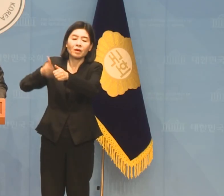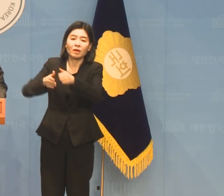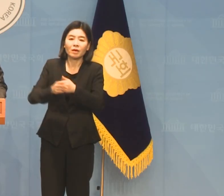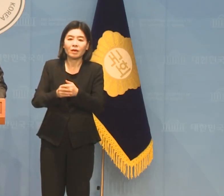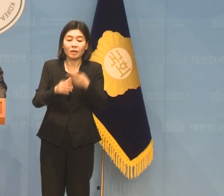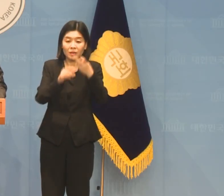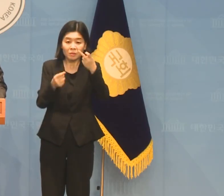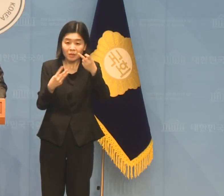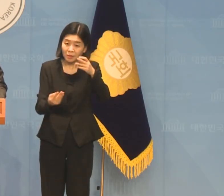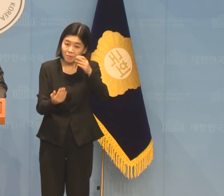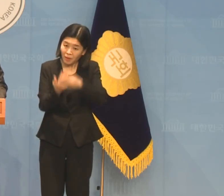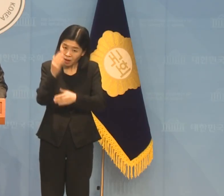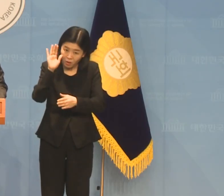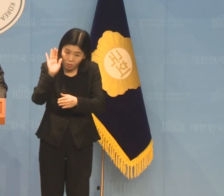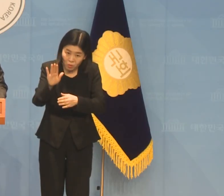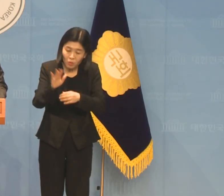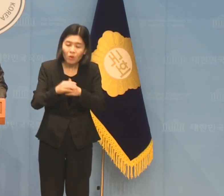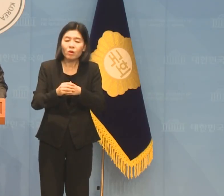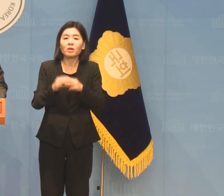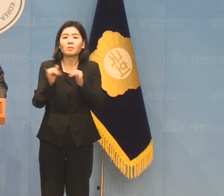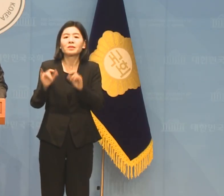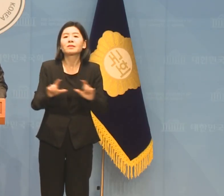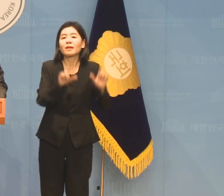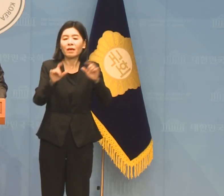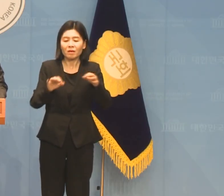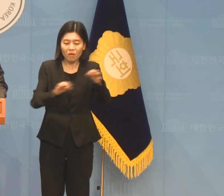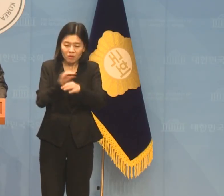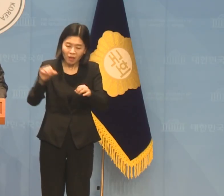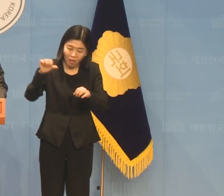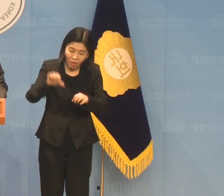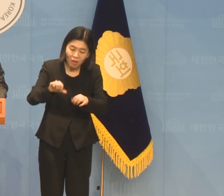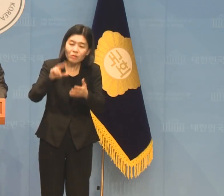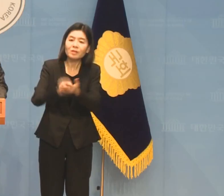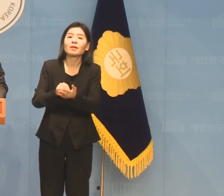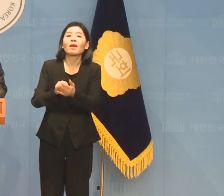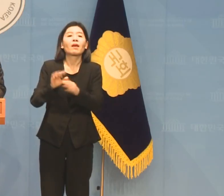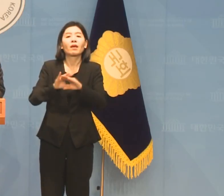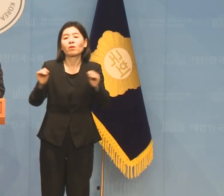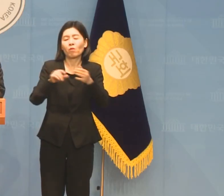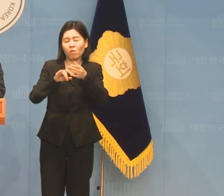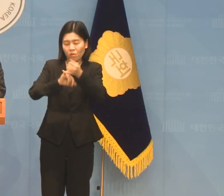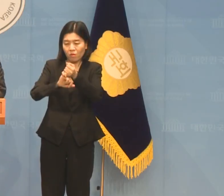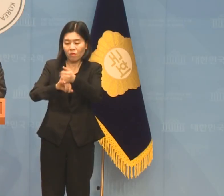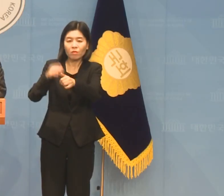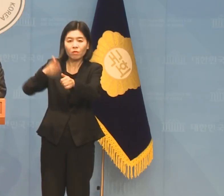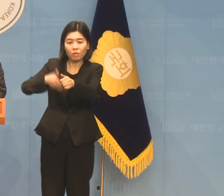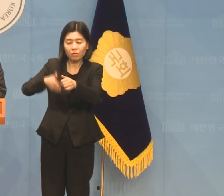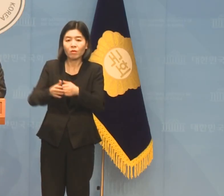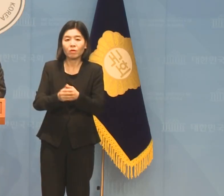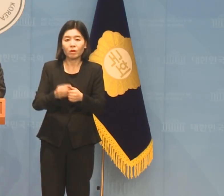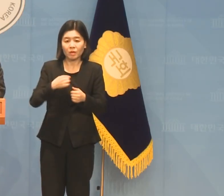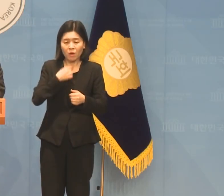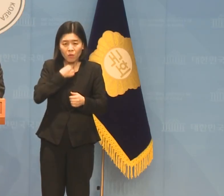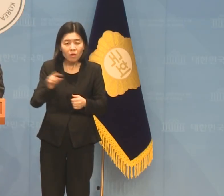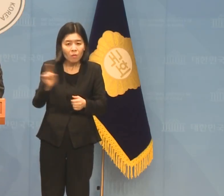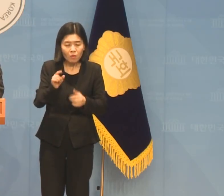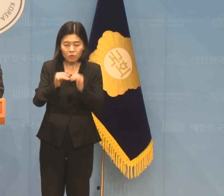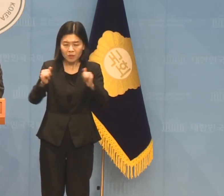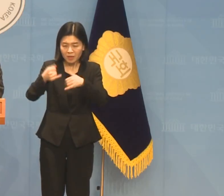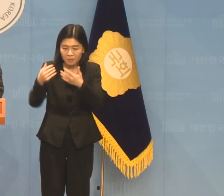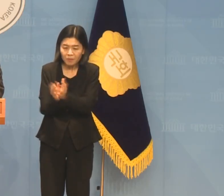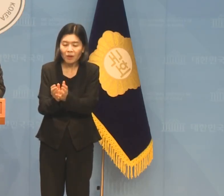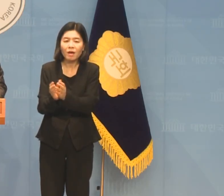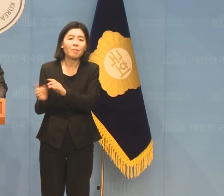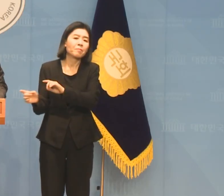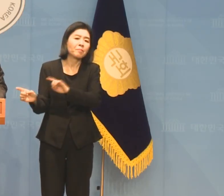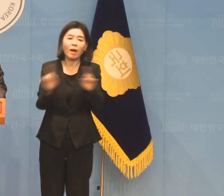악화된 민생 경제의 급한 숨통을 빨리 열어야 합니다. 저는 국민의힘이 바르게 거듭나고 국민들의